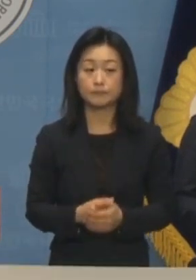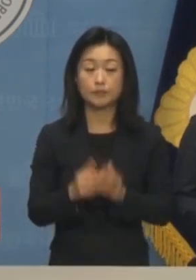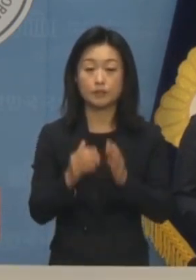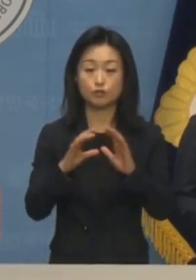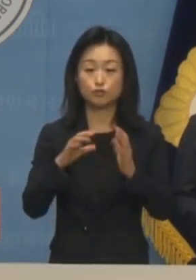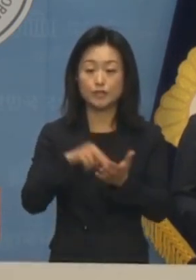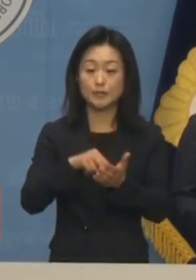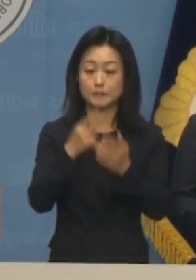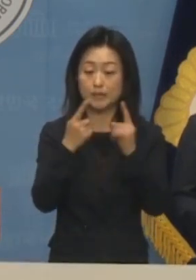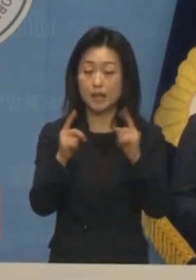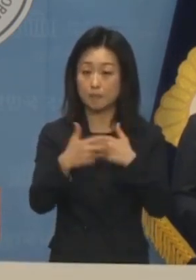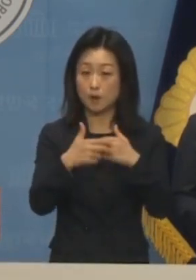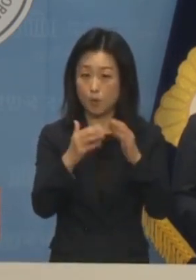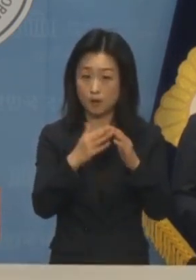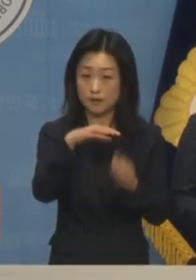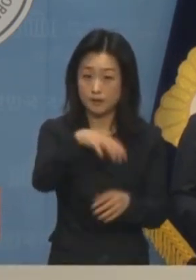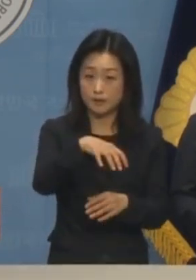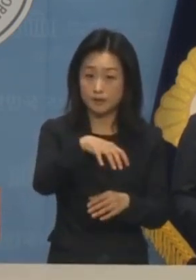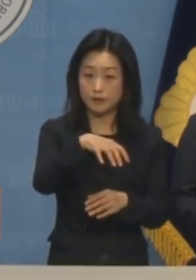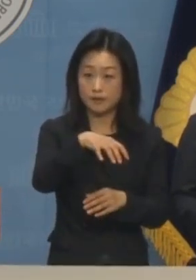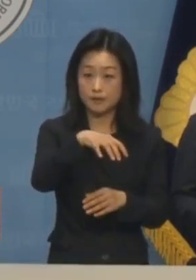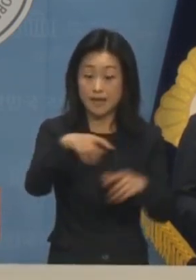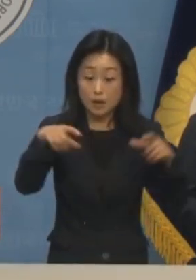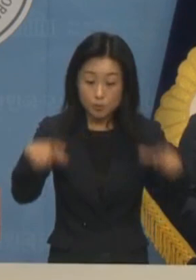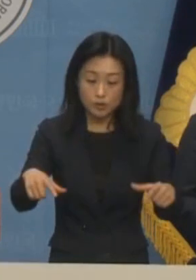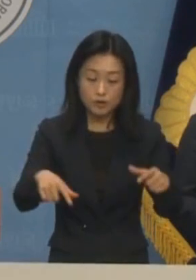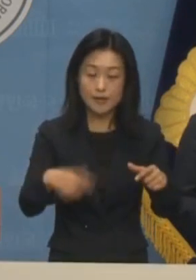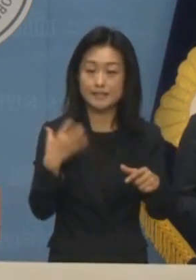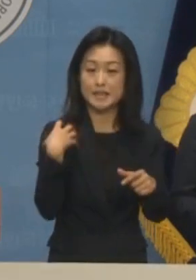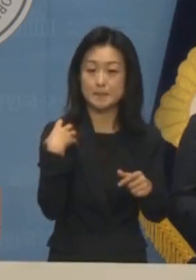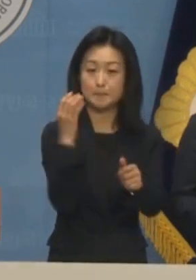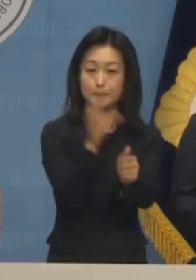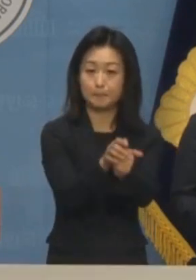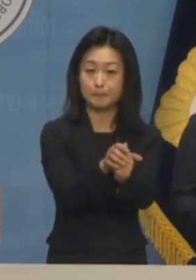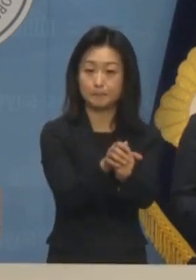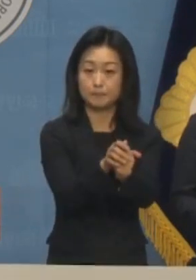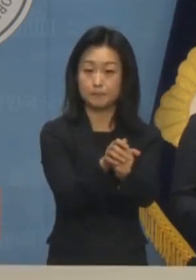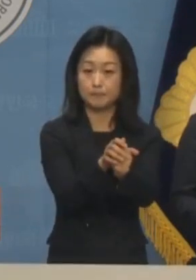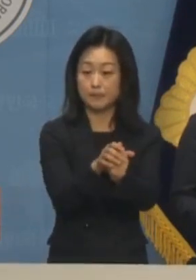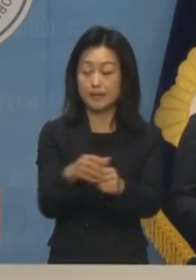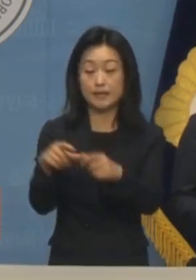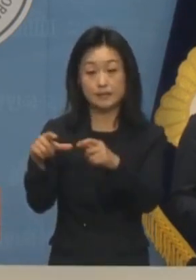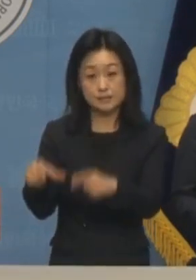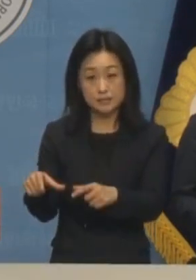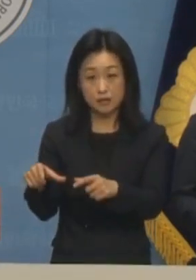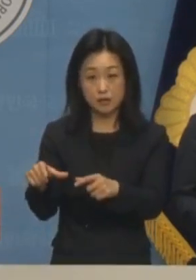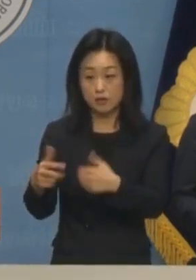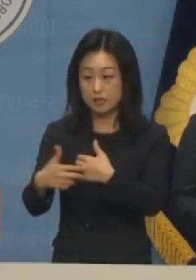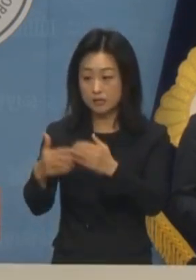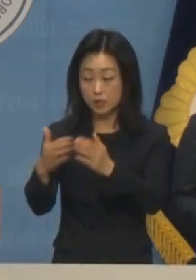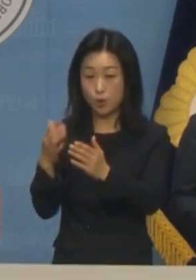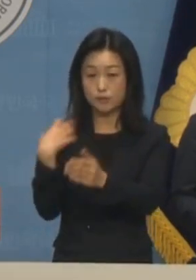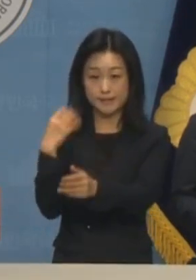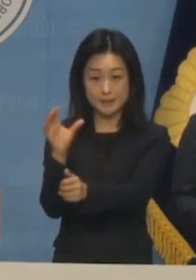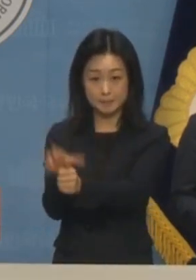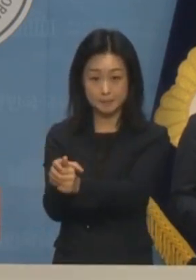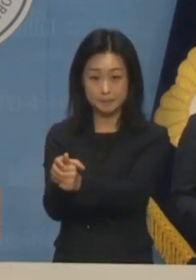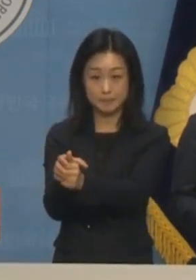국립대학병원 중심의 권역 책임 의료기관과 지방의료원 중심의 지역 책임의